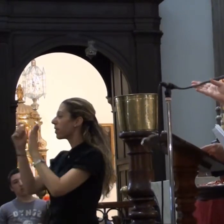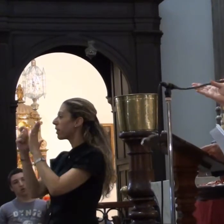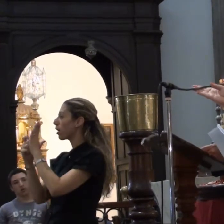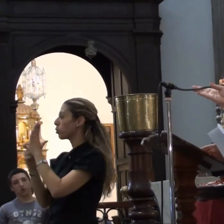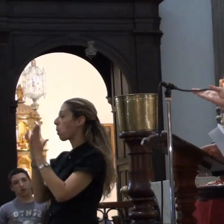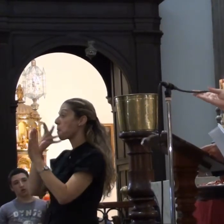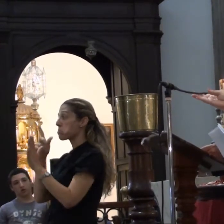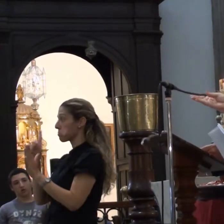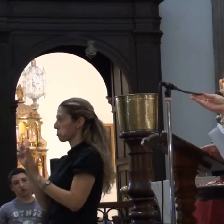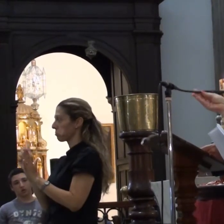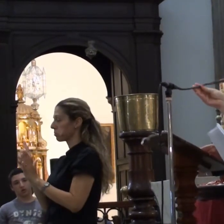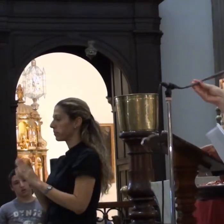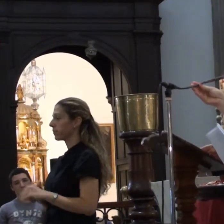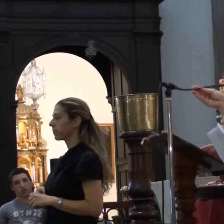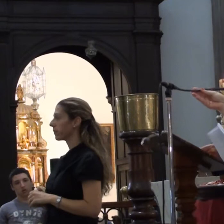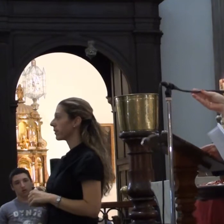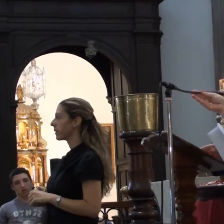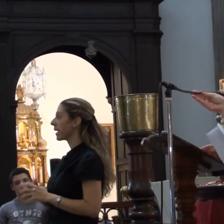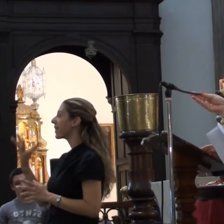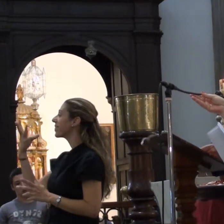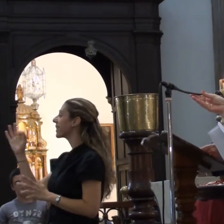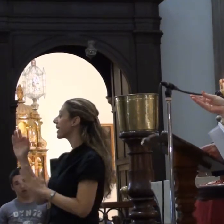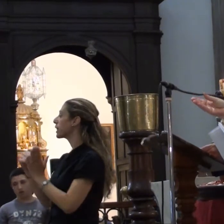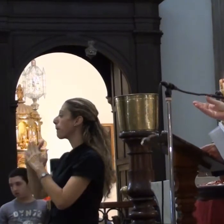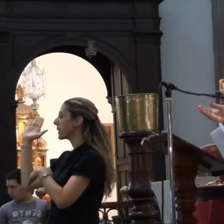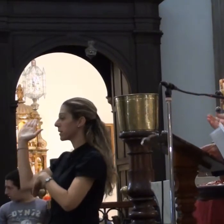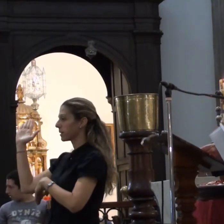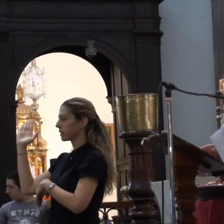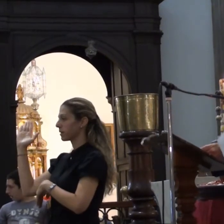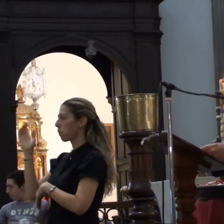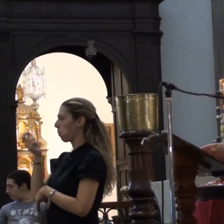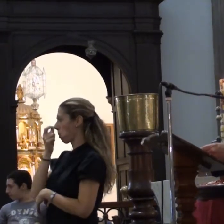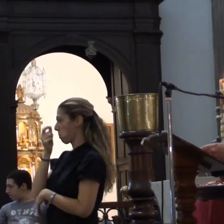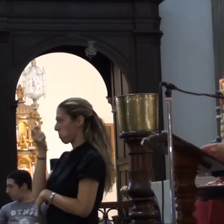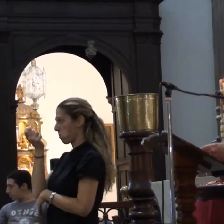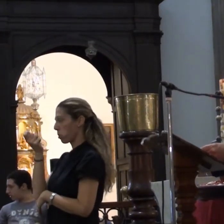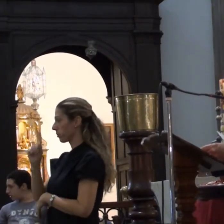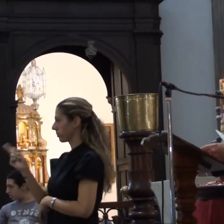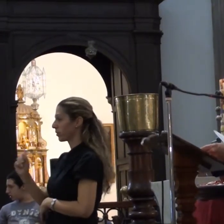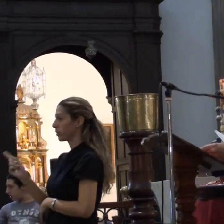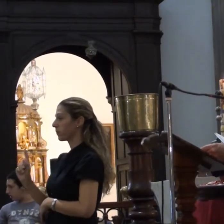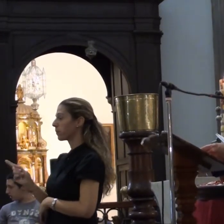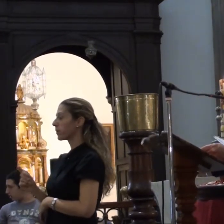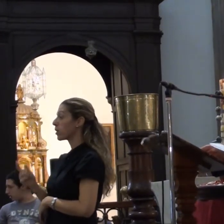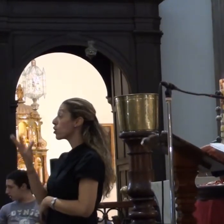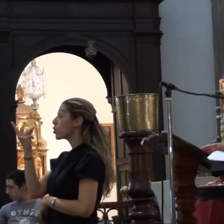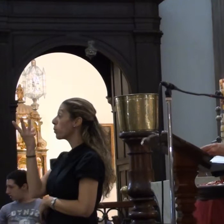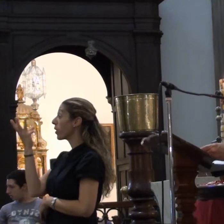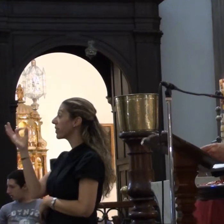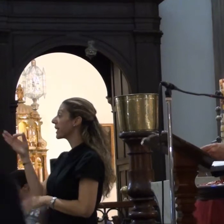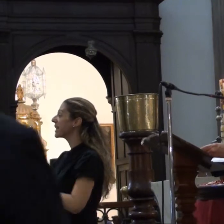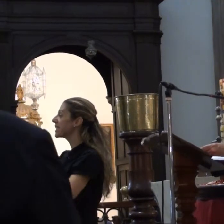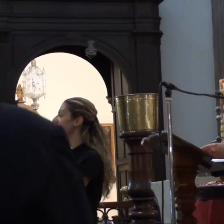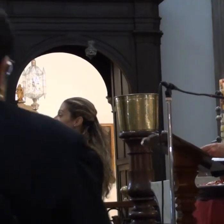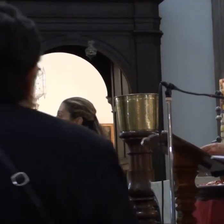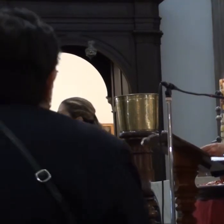conocido hay más de tres no son pocos verdad este número es un